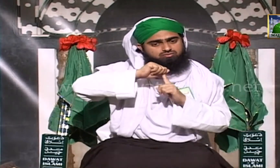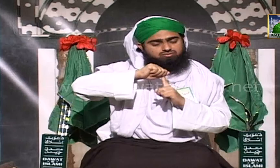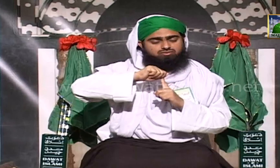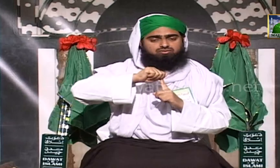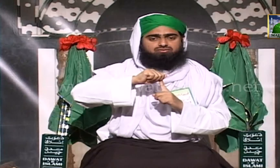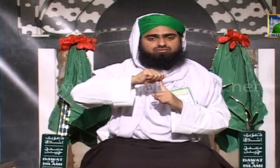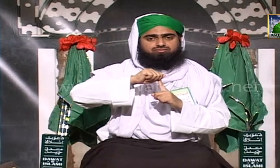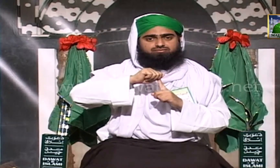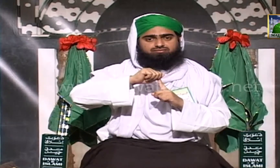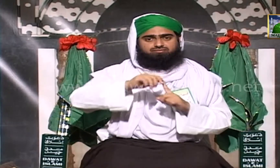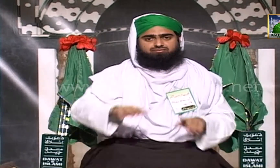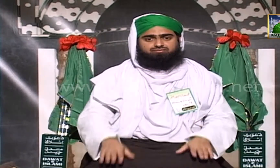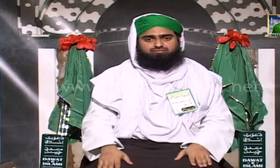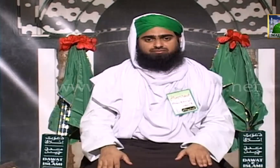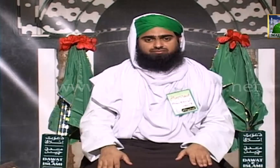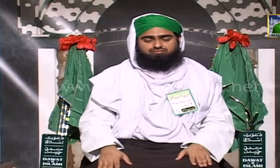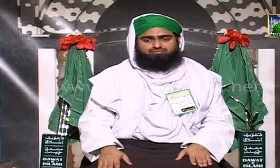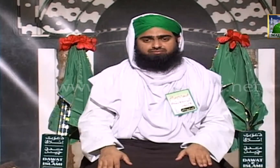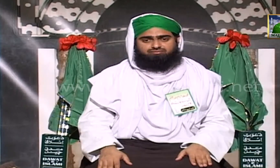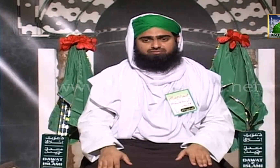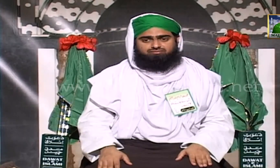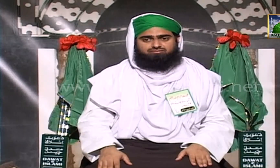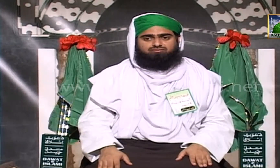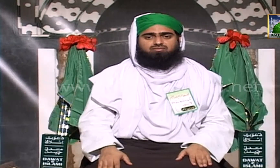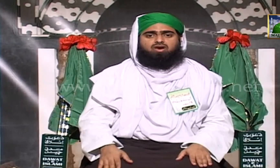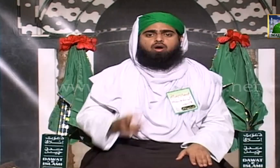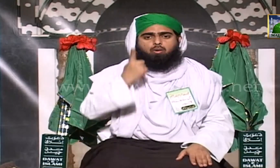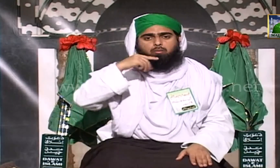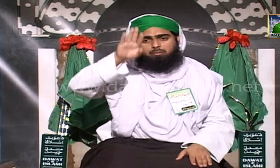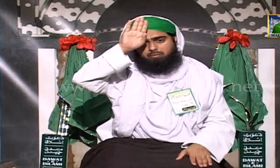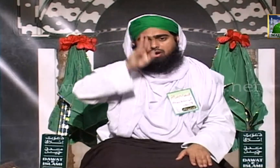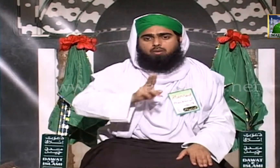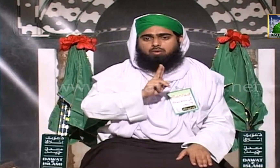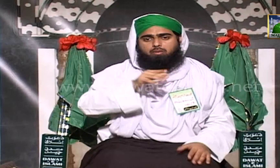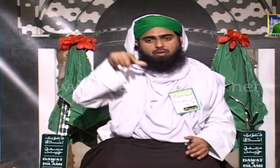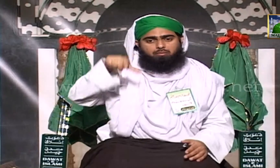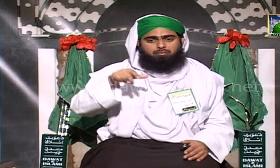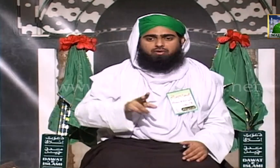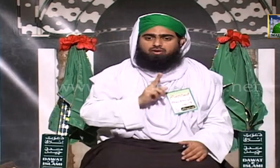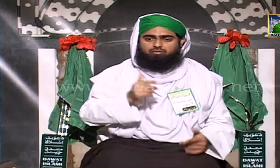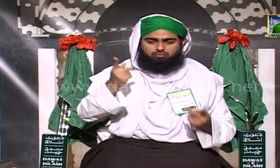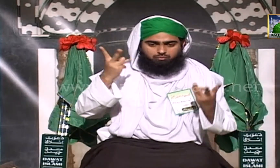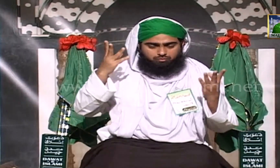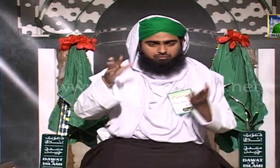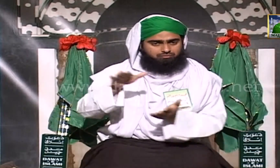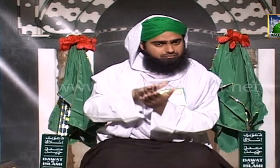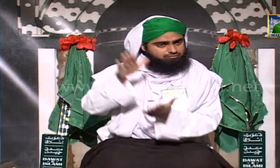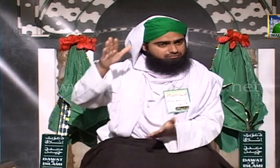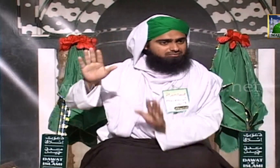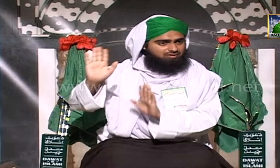ضرور سفر فرمایا کیجئے. بیانات کے بے شمار کیسٹ اسٹال پر موجود